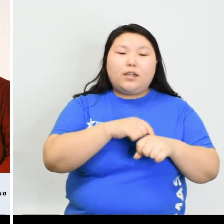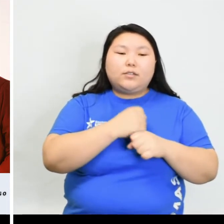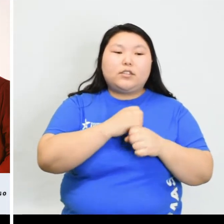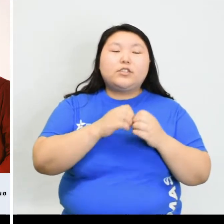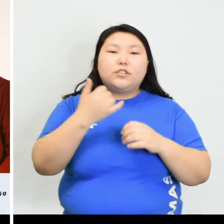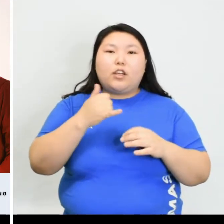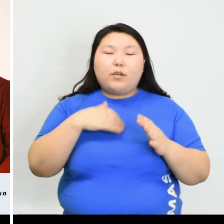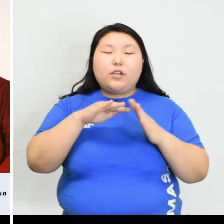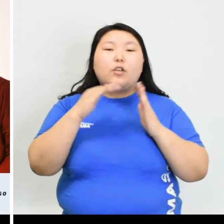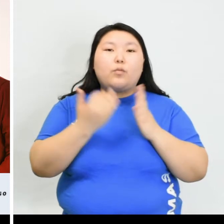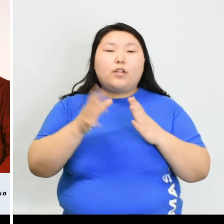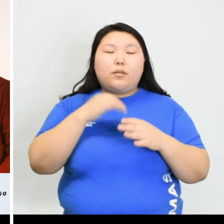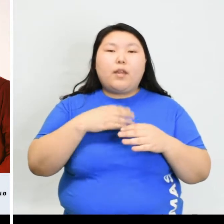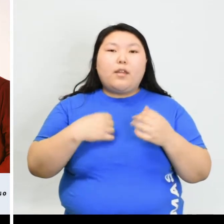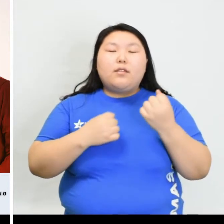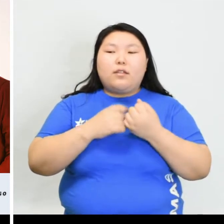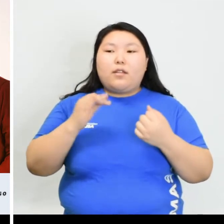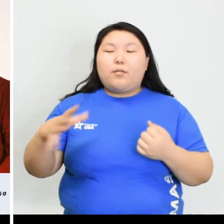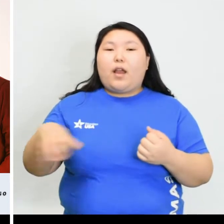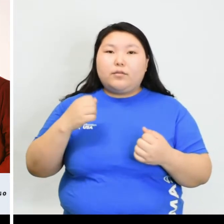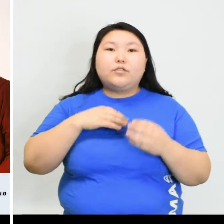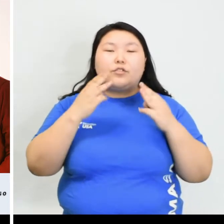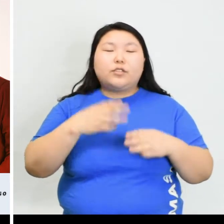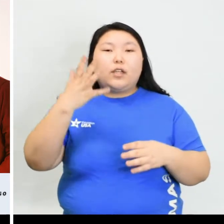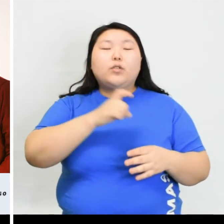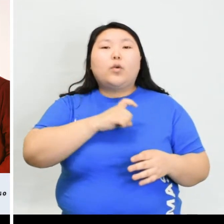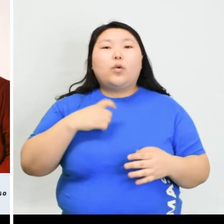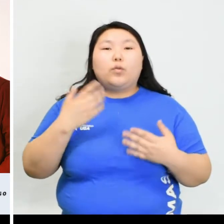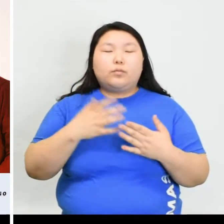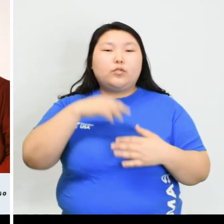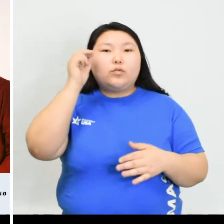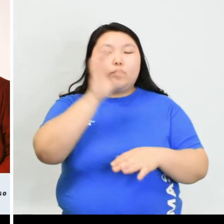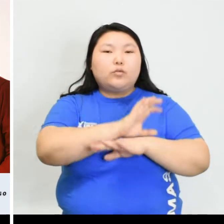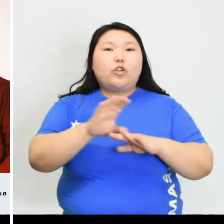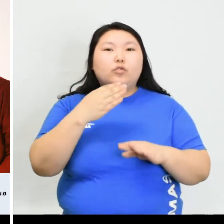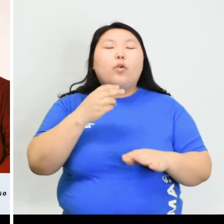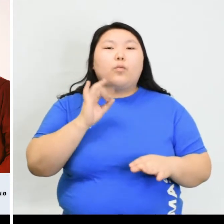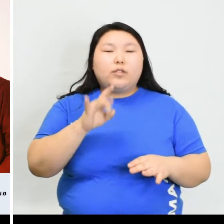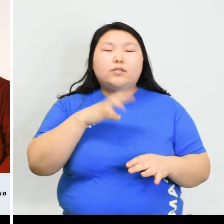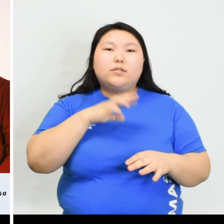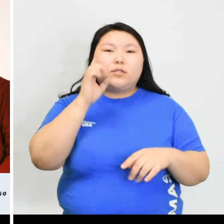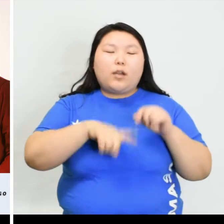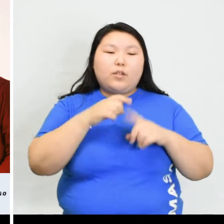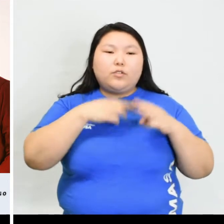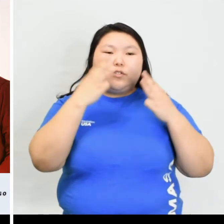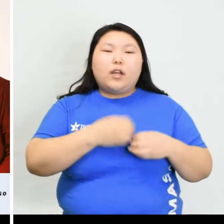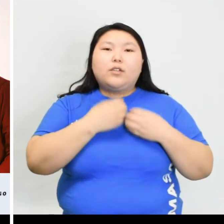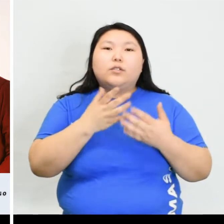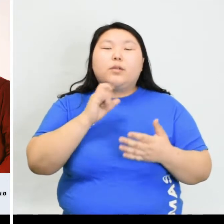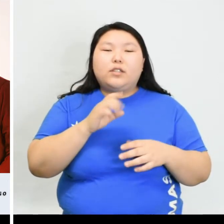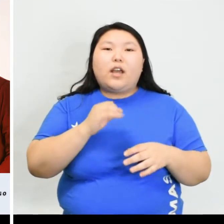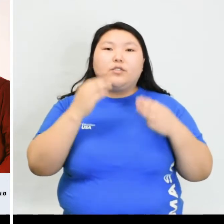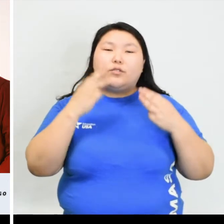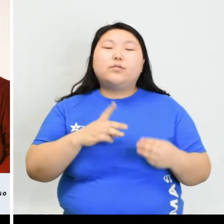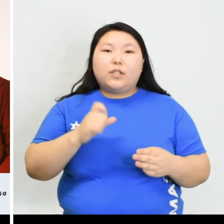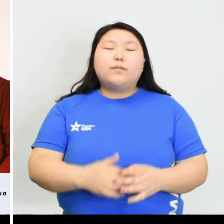зарим нь гэр бүлээсээ бас тэтгэмж авч шийддэг. Тэгэхээр таны хувьд сургалтын төлбөр рүү ямар шийдэл гаргаж төлсөн бэ? Хэрхэн шийдсэн